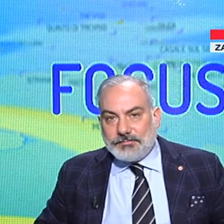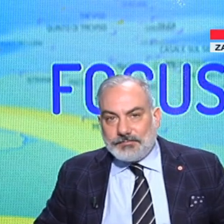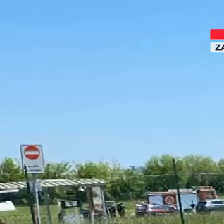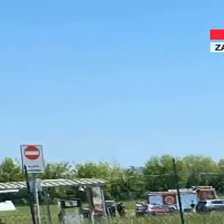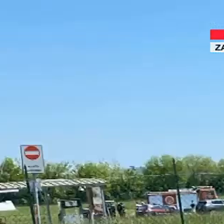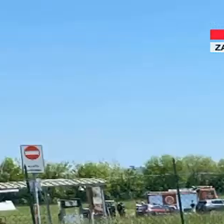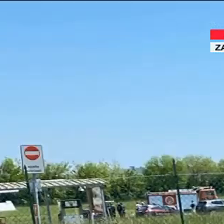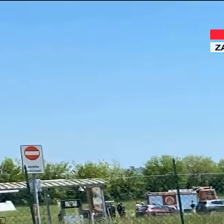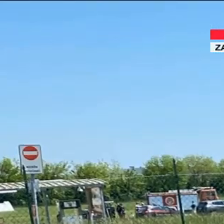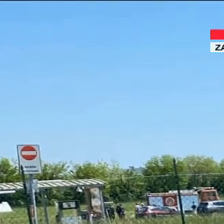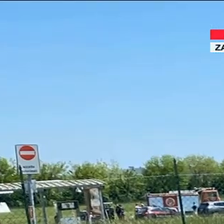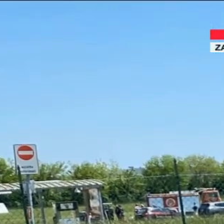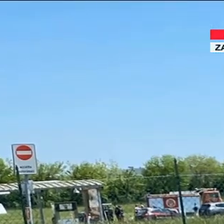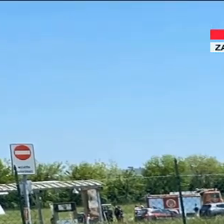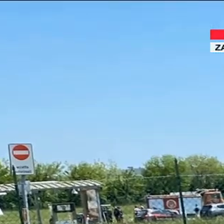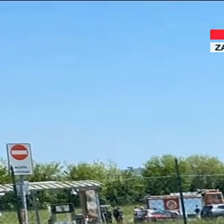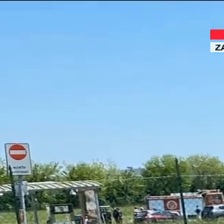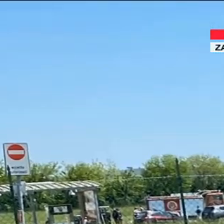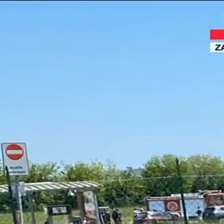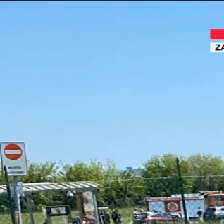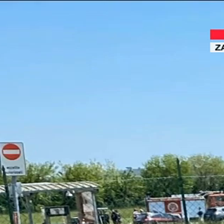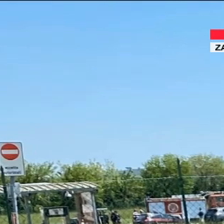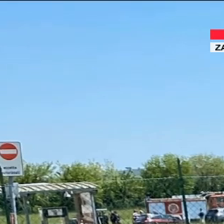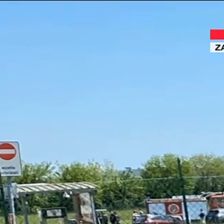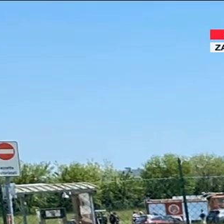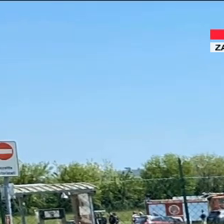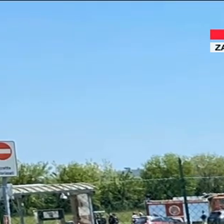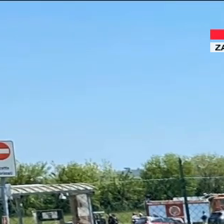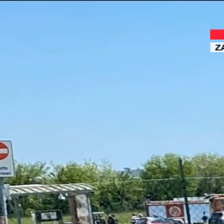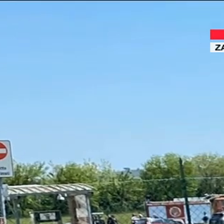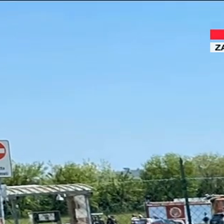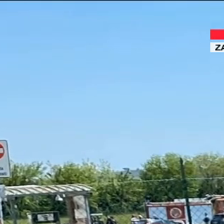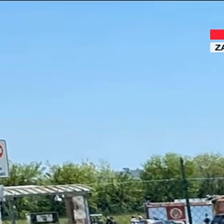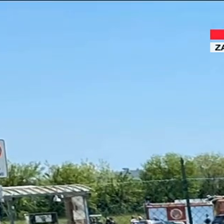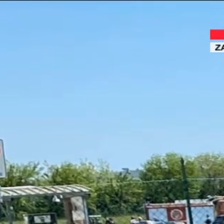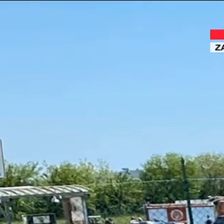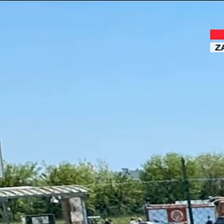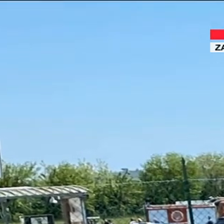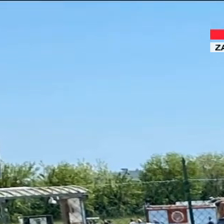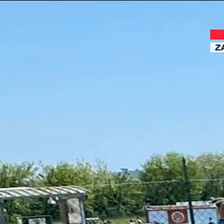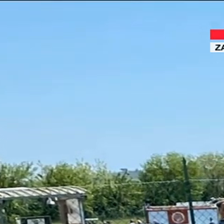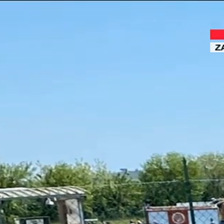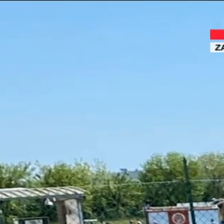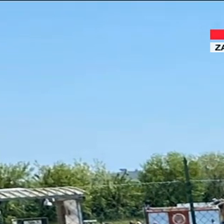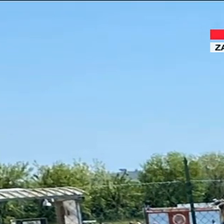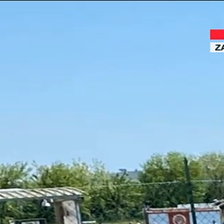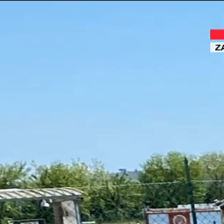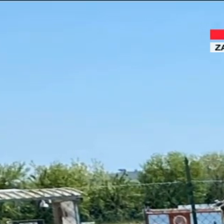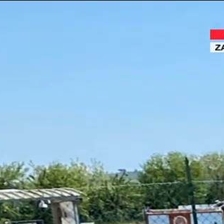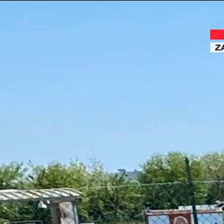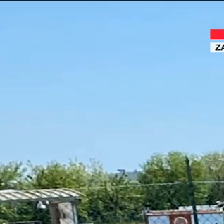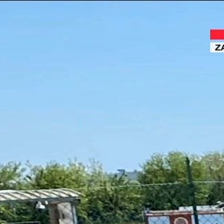successo. È di un morto e di un ferito gravissimo il bilancio dell'incidente fra paracadutisti avvenuto nella tarda